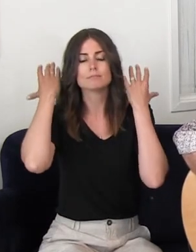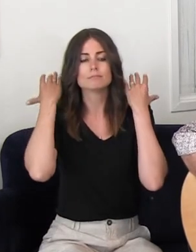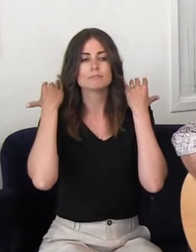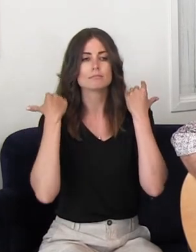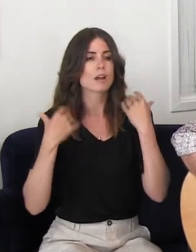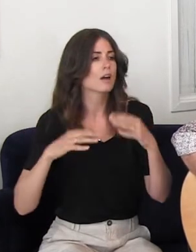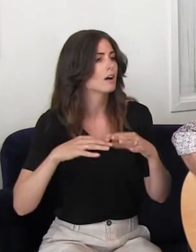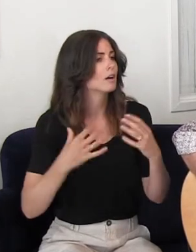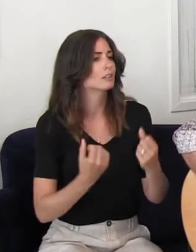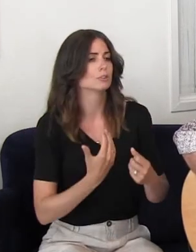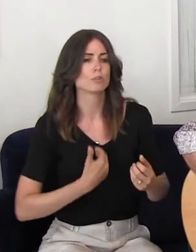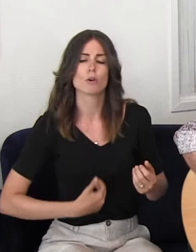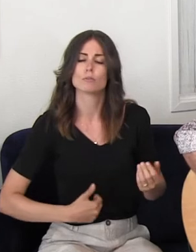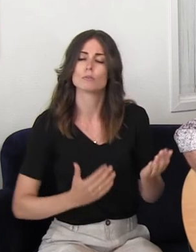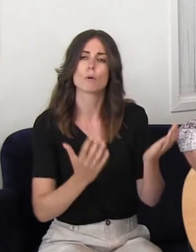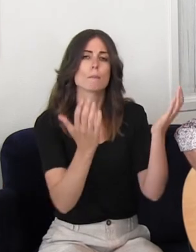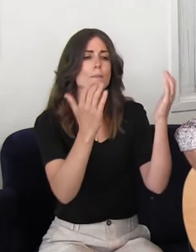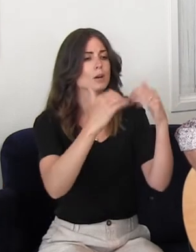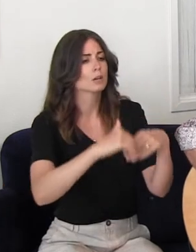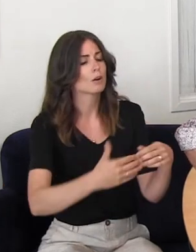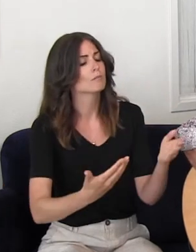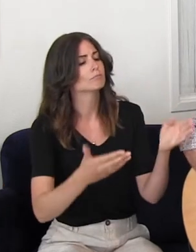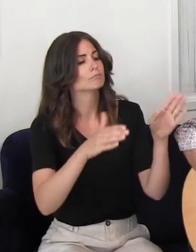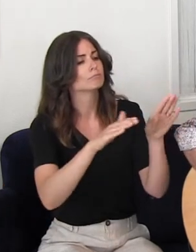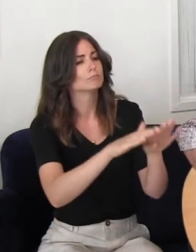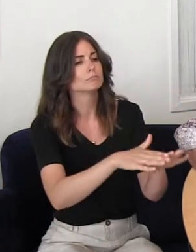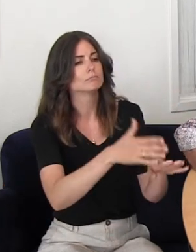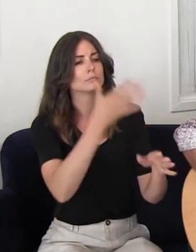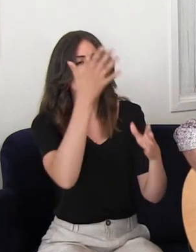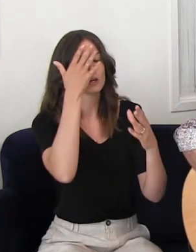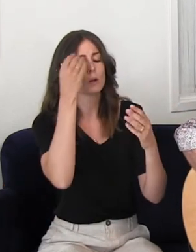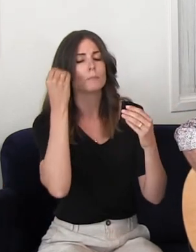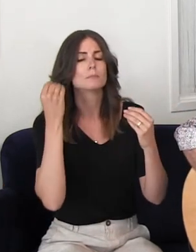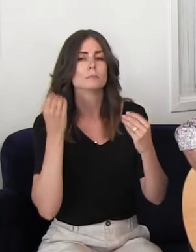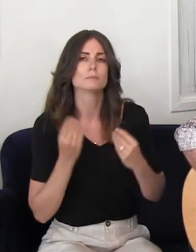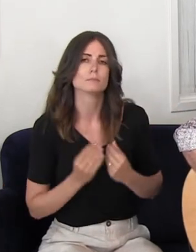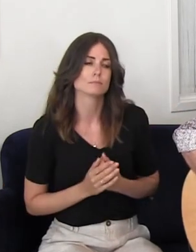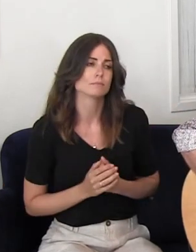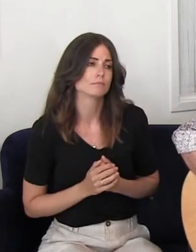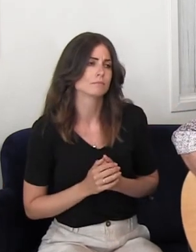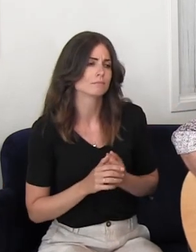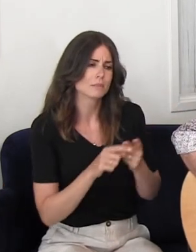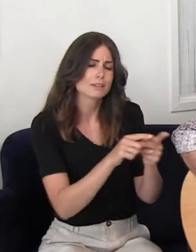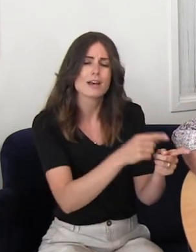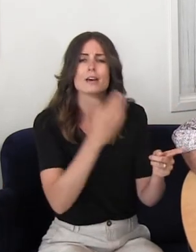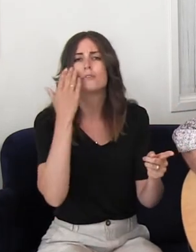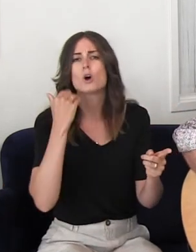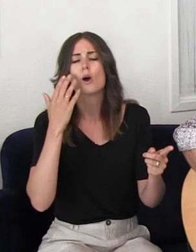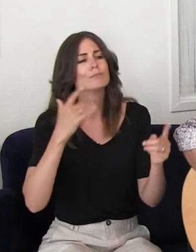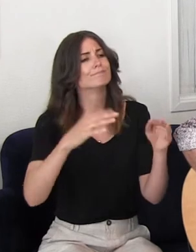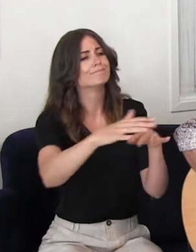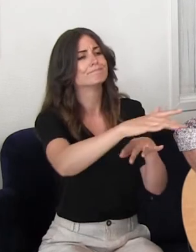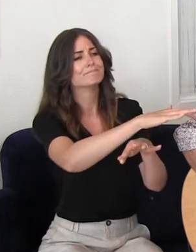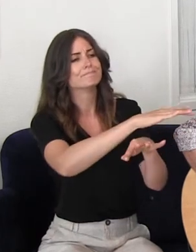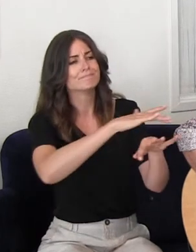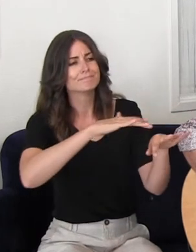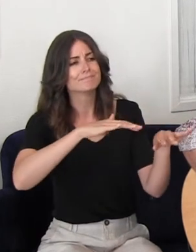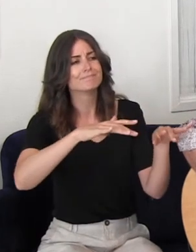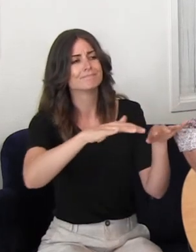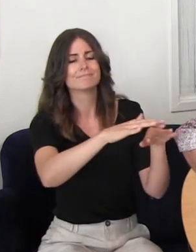Det är dött och begravet och glömt. Där du kära